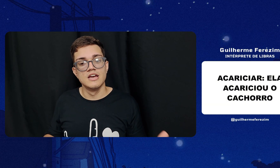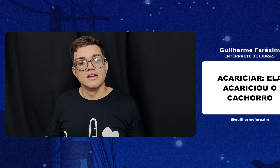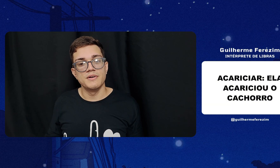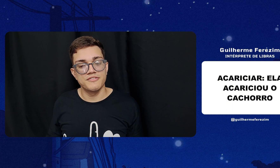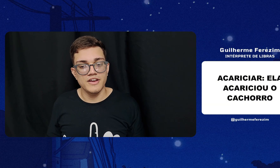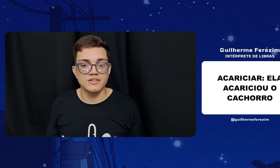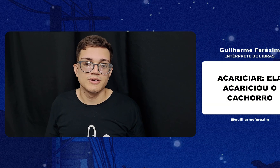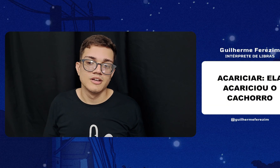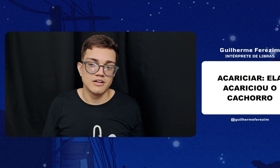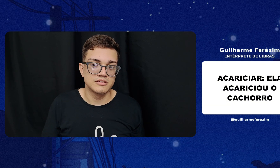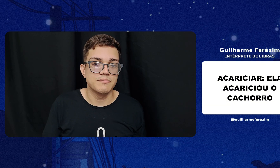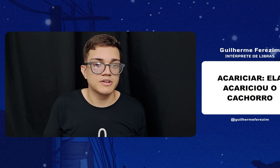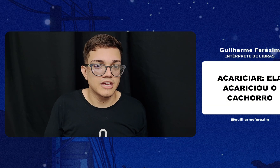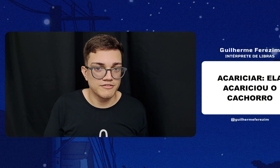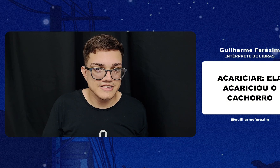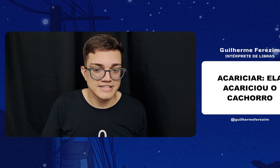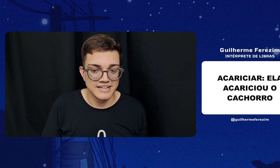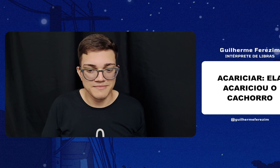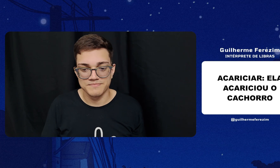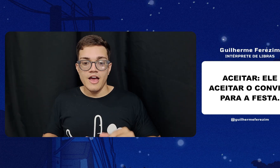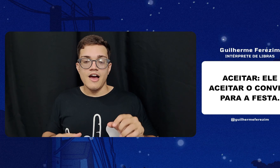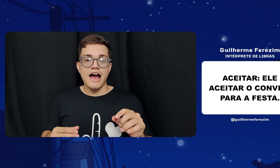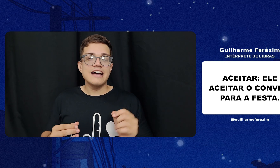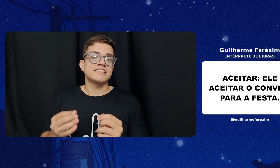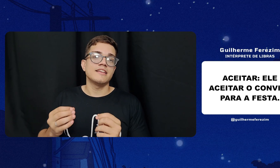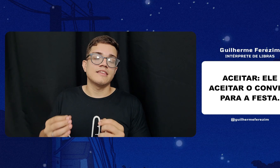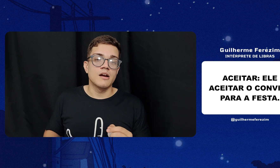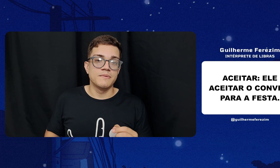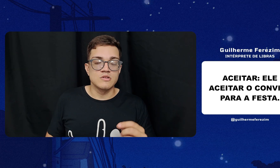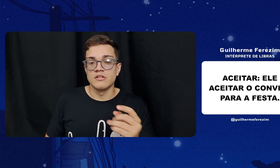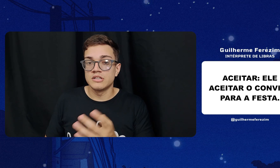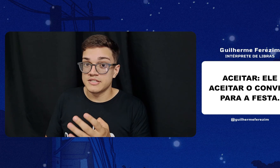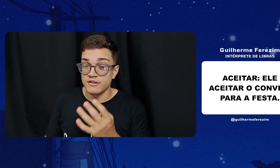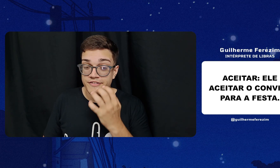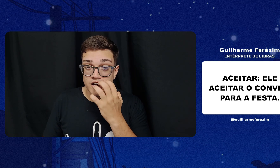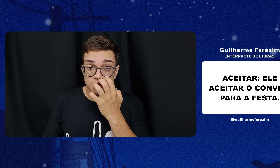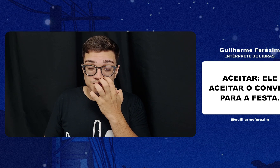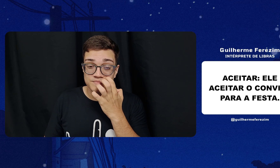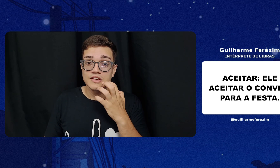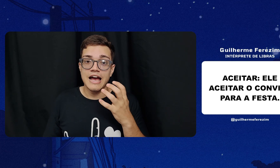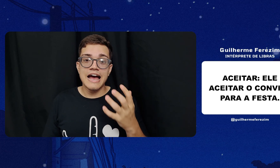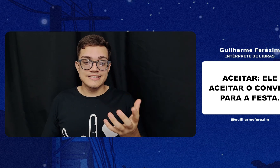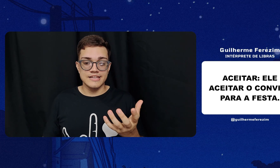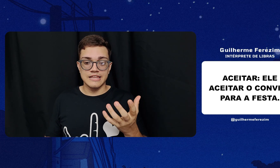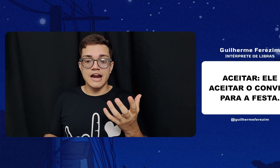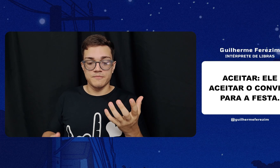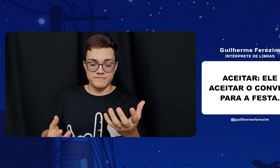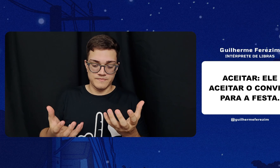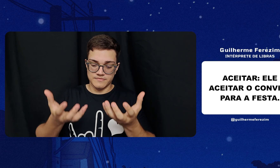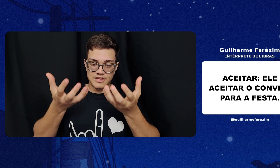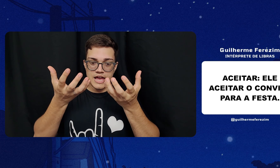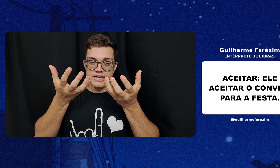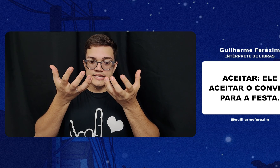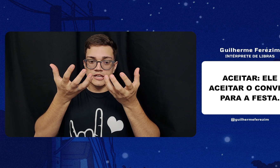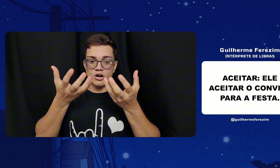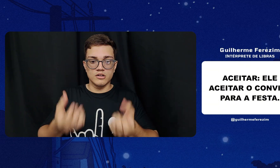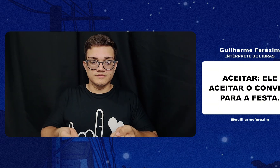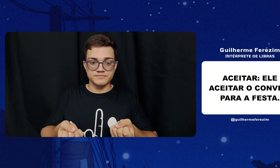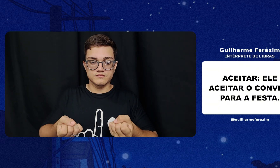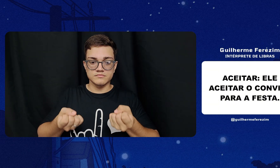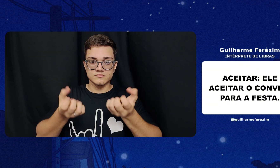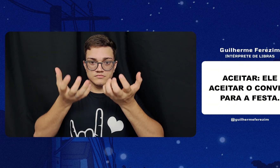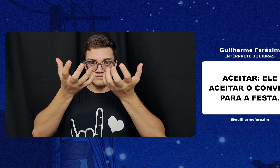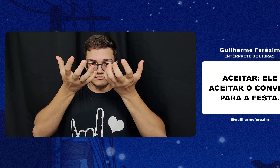aí perfeito, não tem por que não fazer, né? Aceitar, pessoal, é o terceiro verbo. Aceitar é esse aqui,